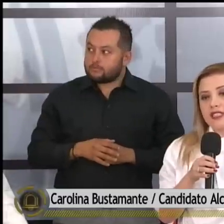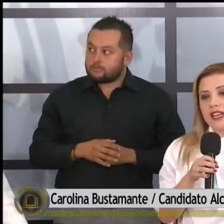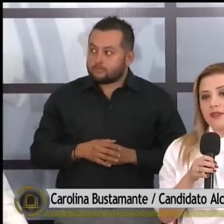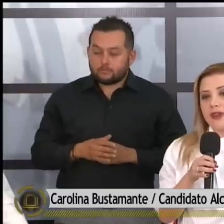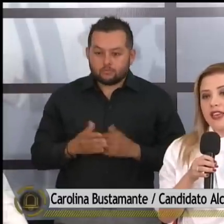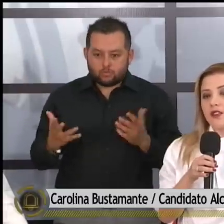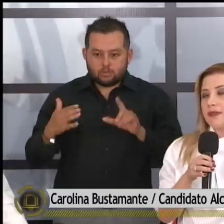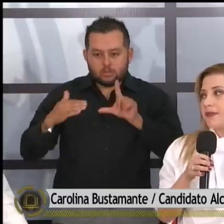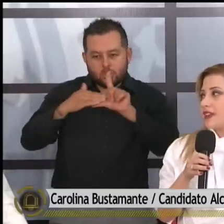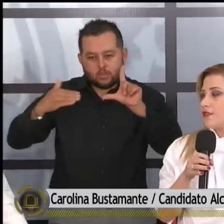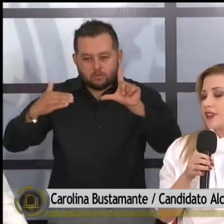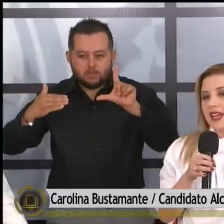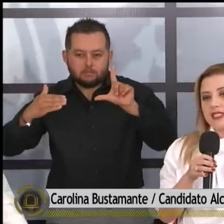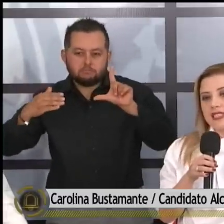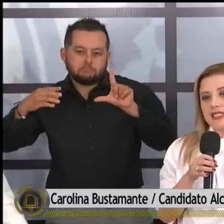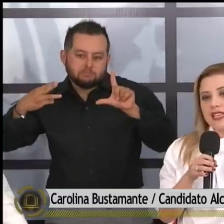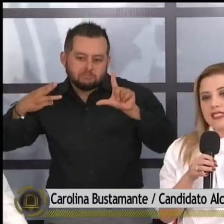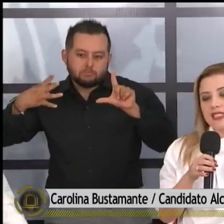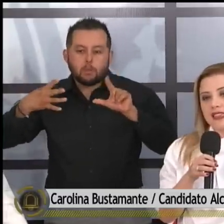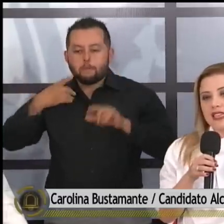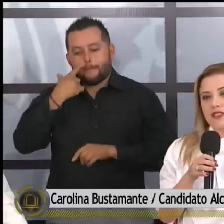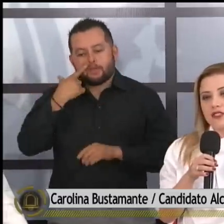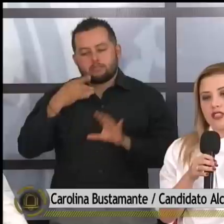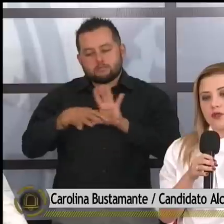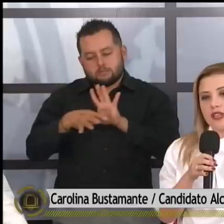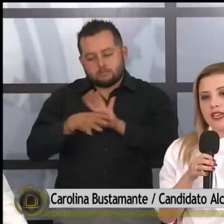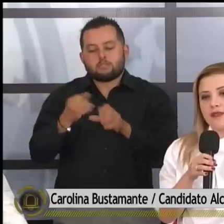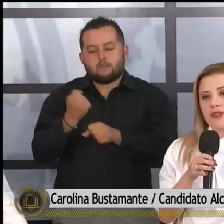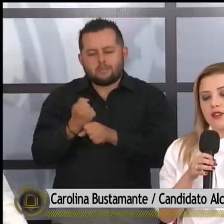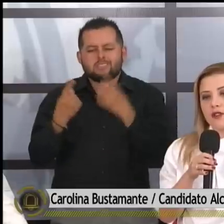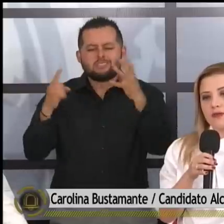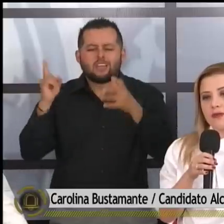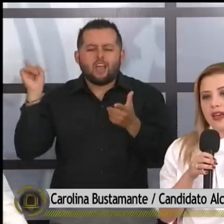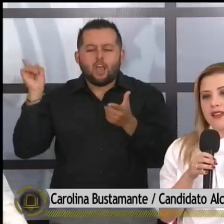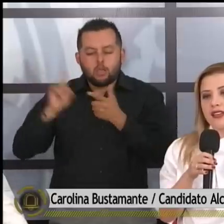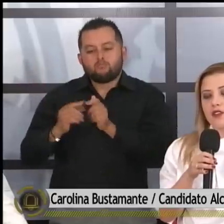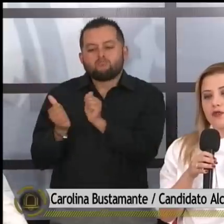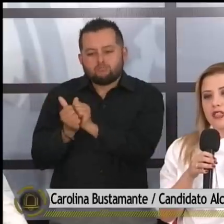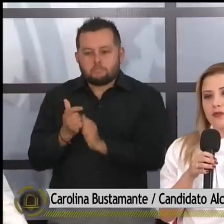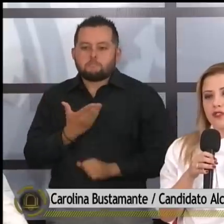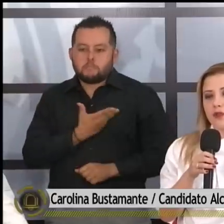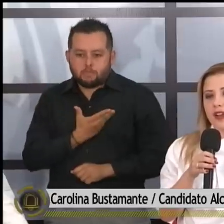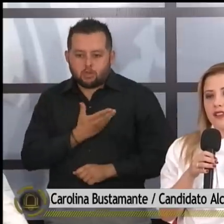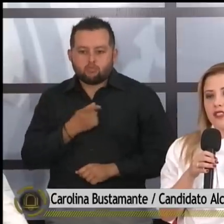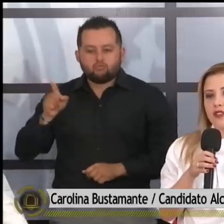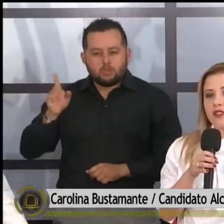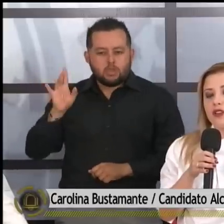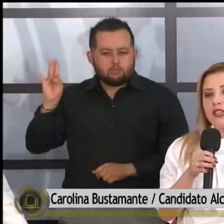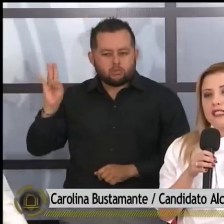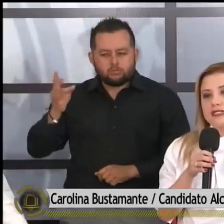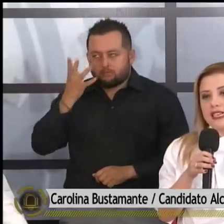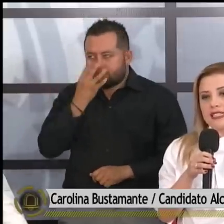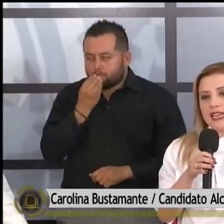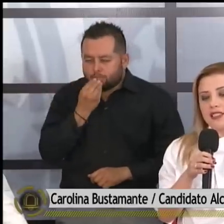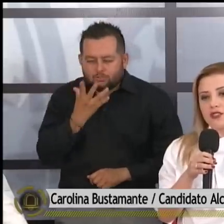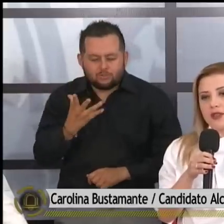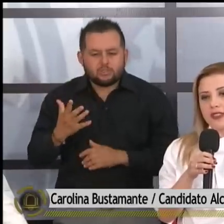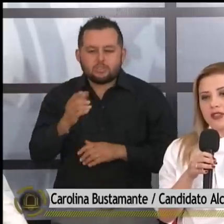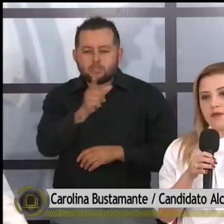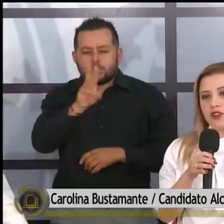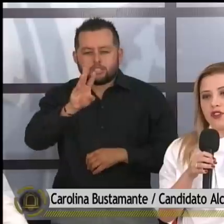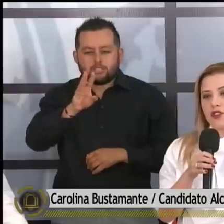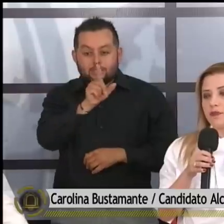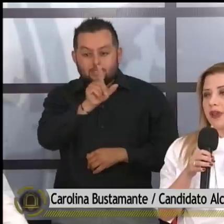un estrato medio, mi padre fue taxista, 60 años de su vida, vivo con mi madre, con un esposo maravilloso, 13 años